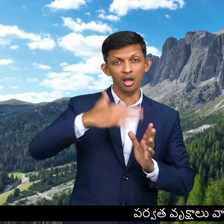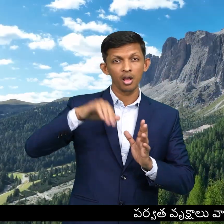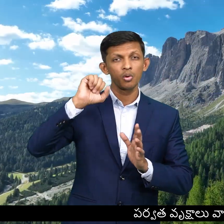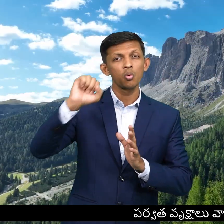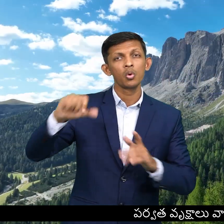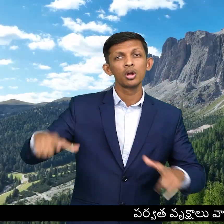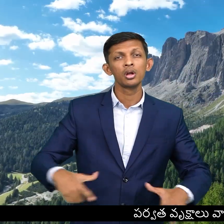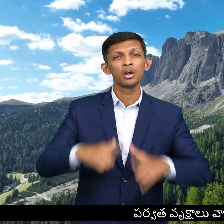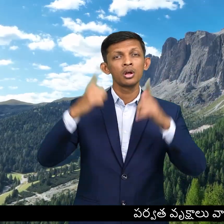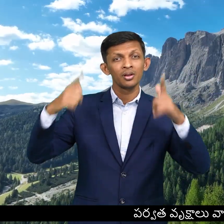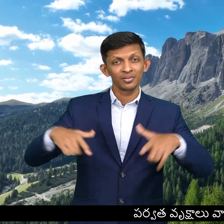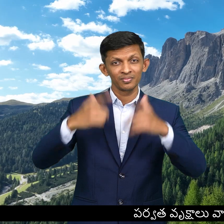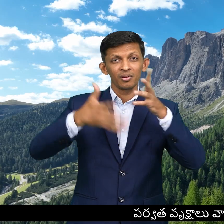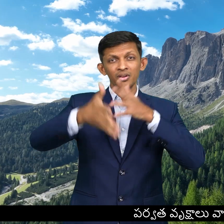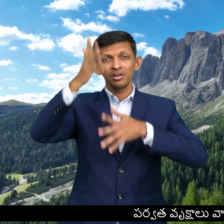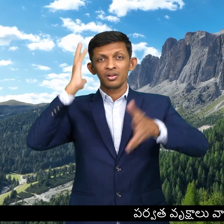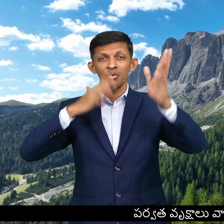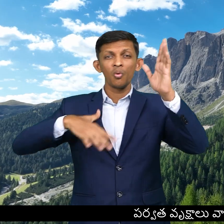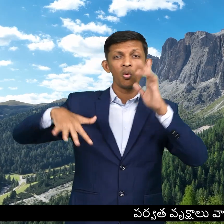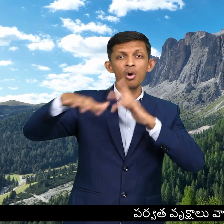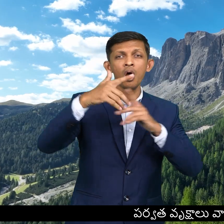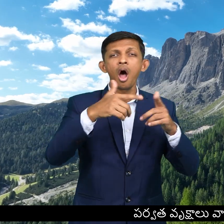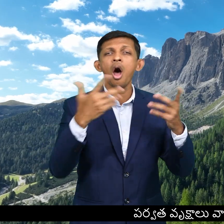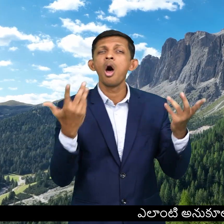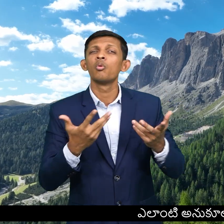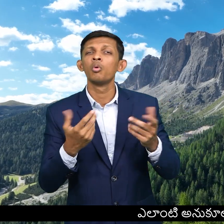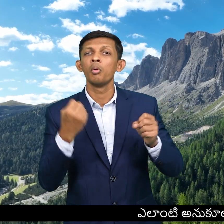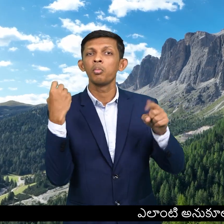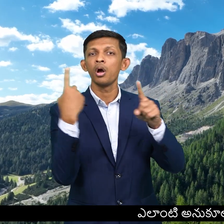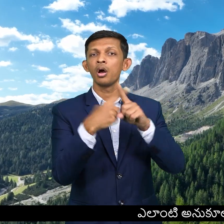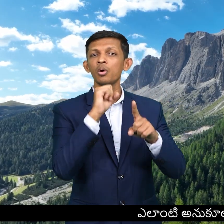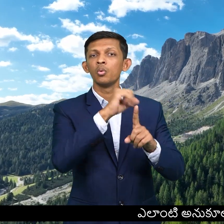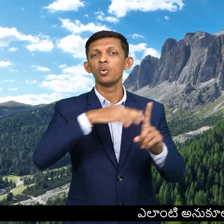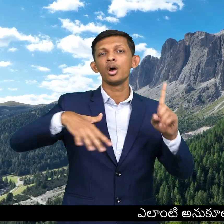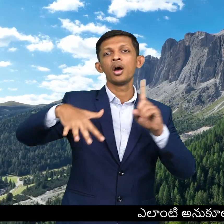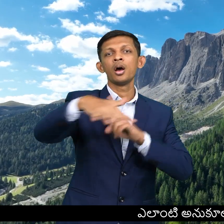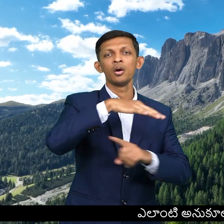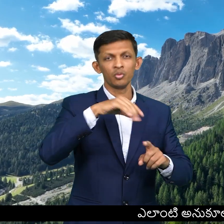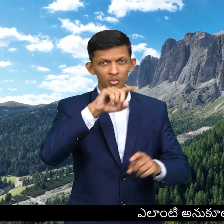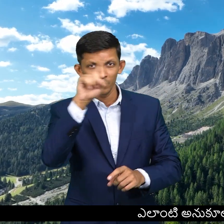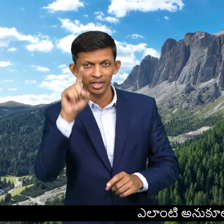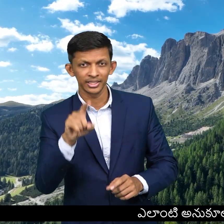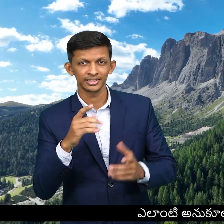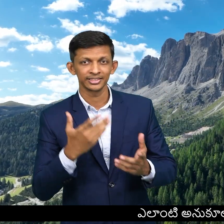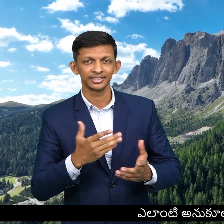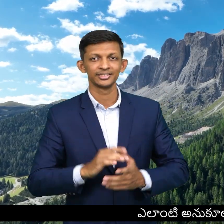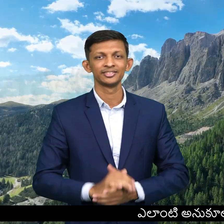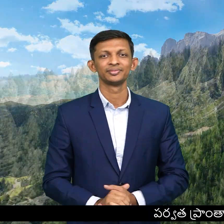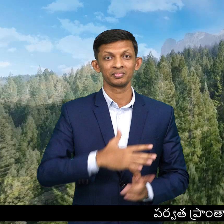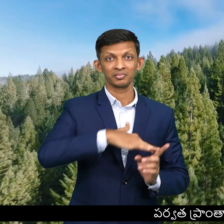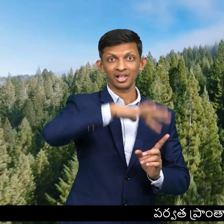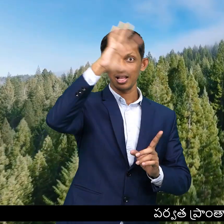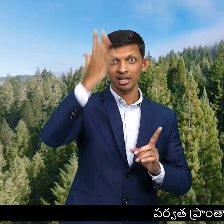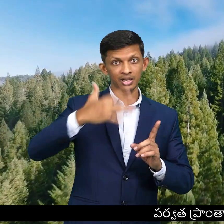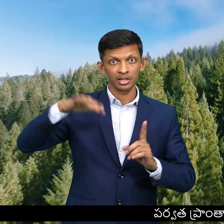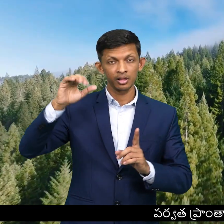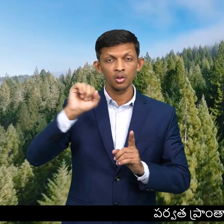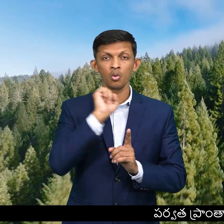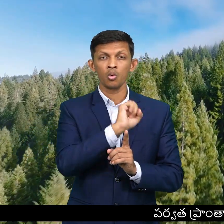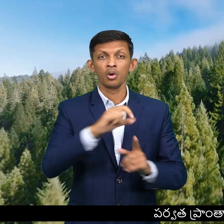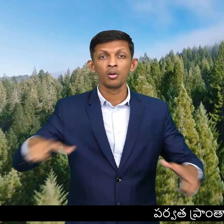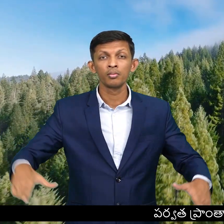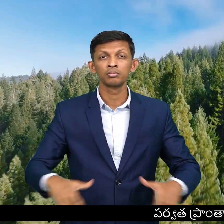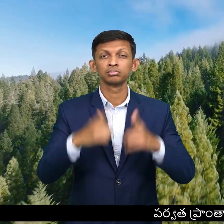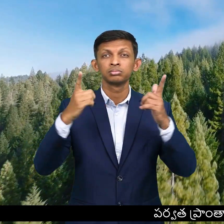పర్వత వృక్షాలు వాతావరణానికి అనుకూలంగా ఎలాంటి అనుకూలనాలను కలిగి ఉంటాయి. పర్వత